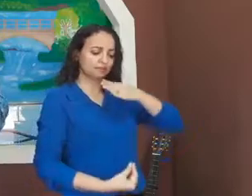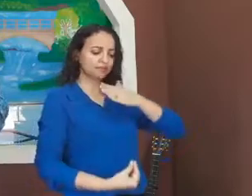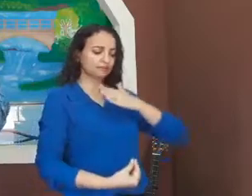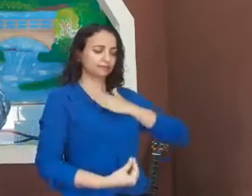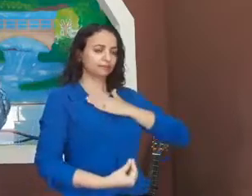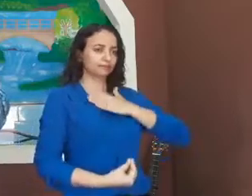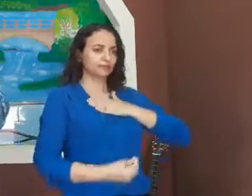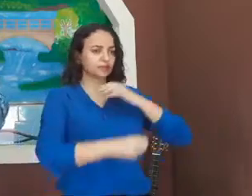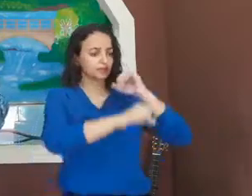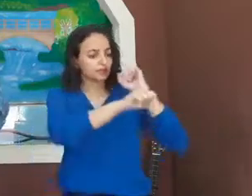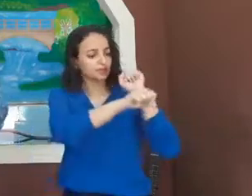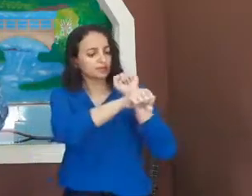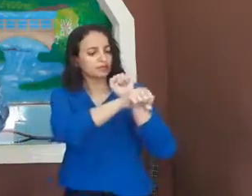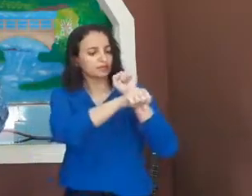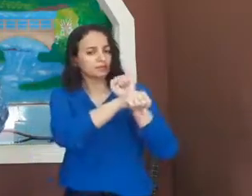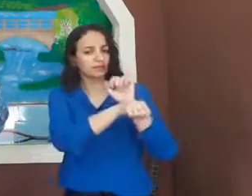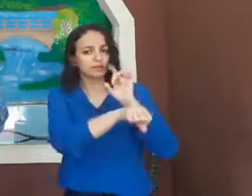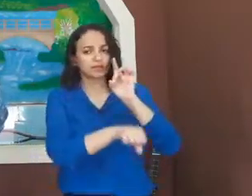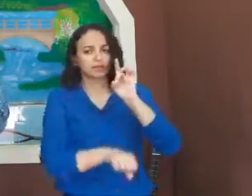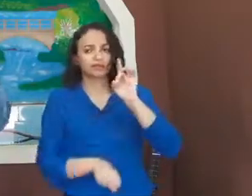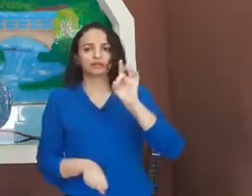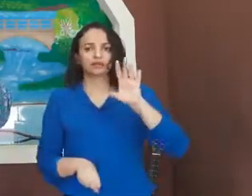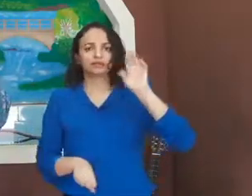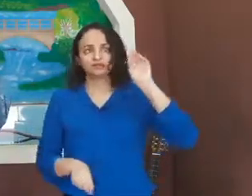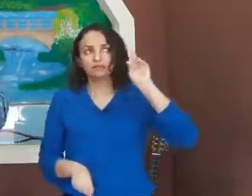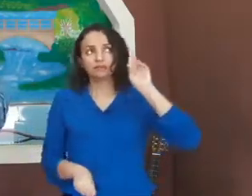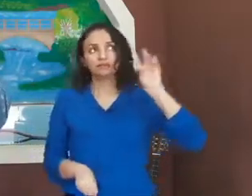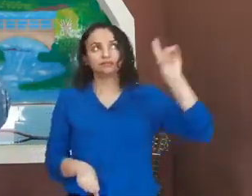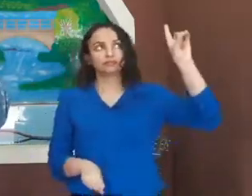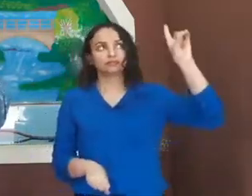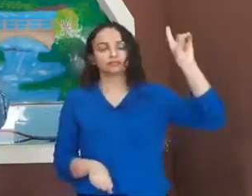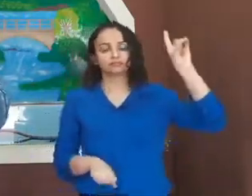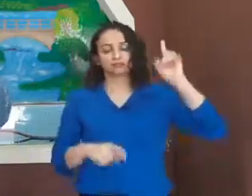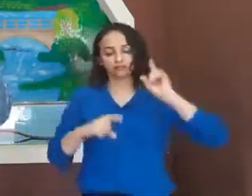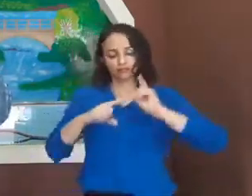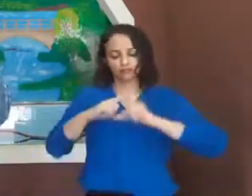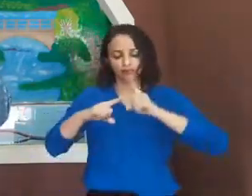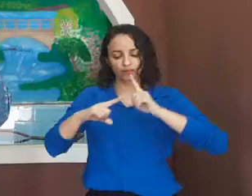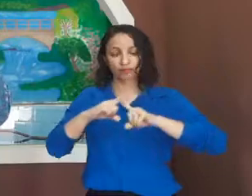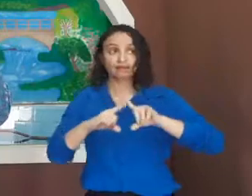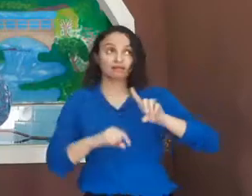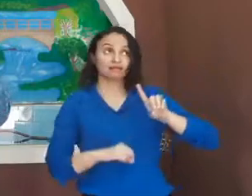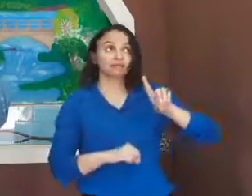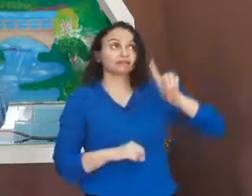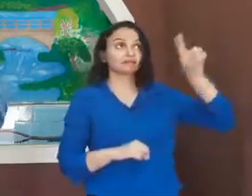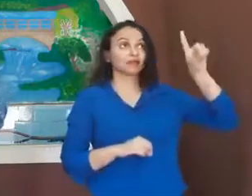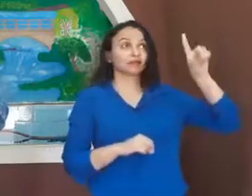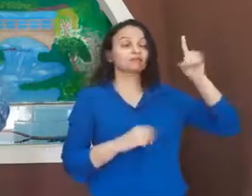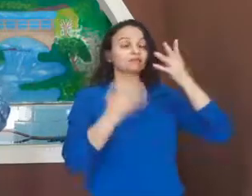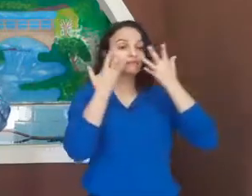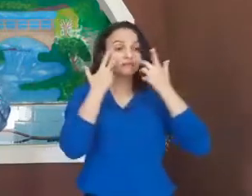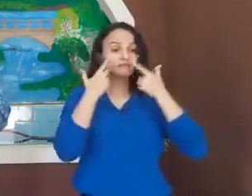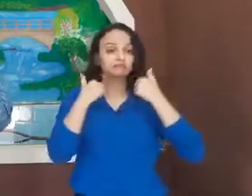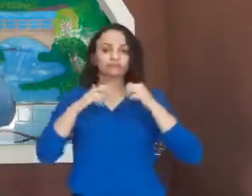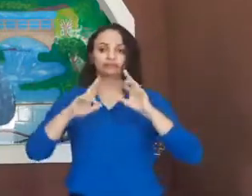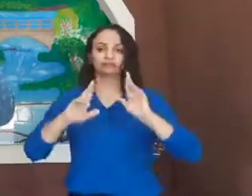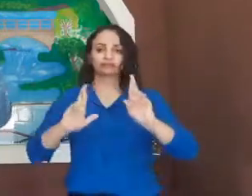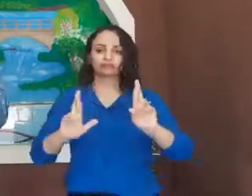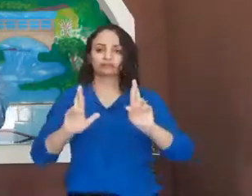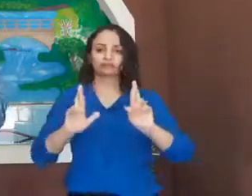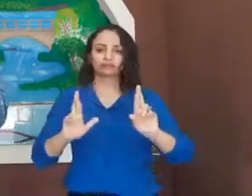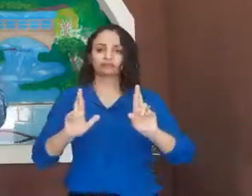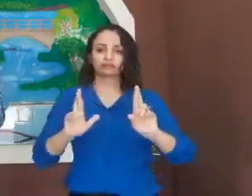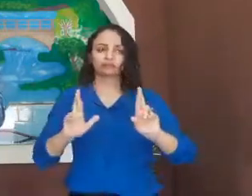espera somente em Deus, porque dele vem a minha esperança.